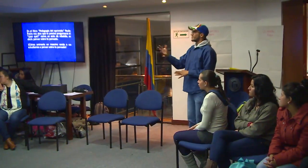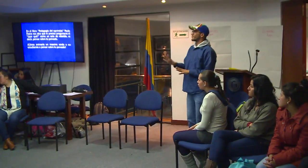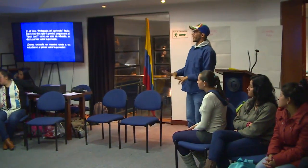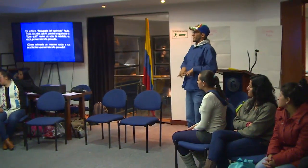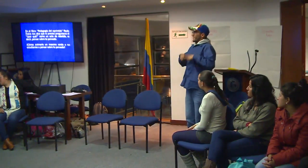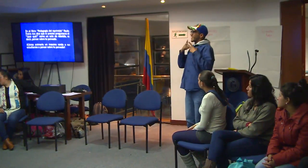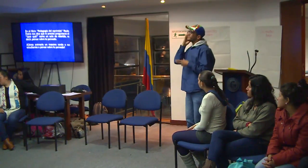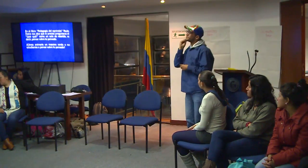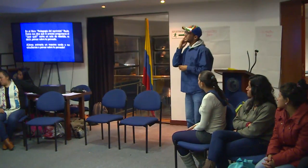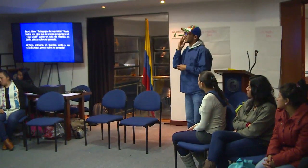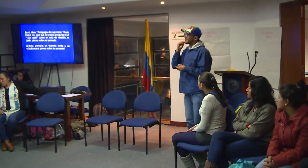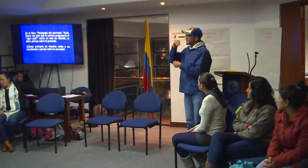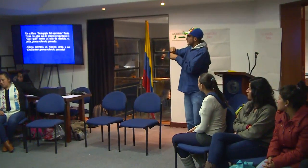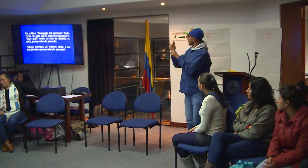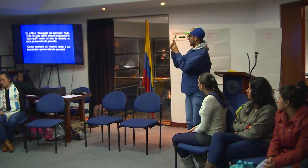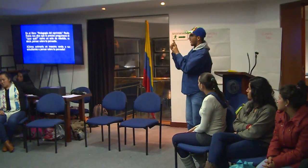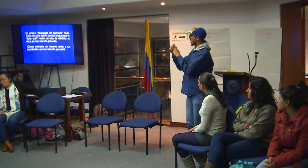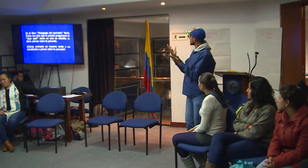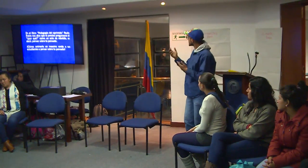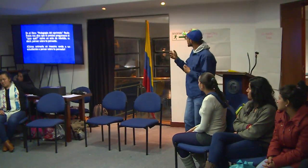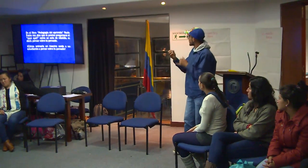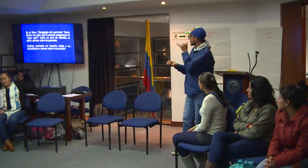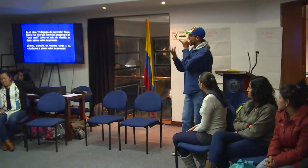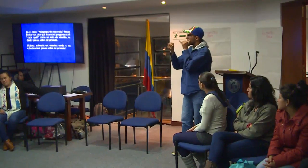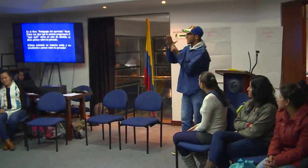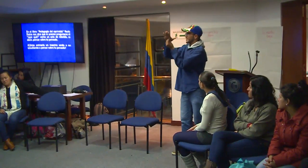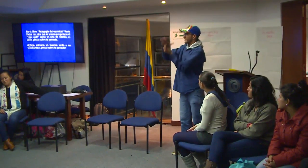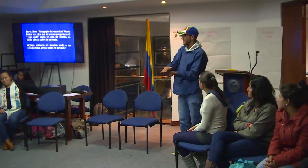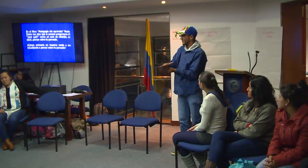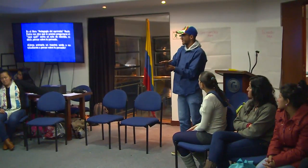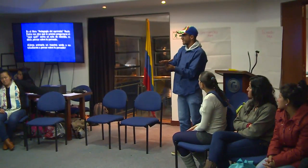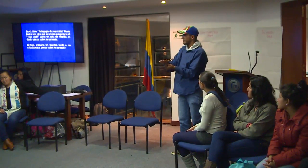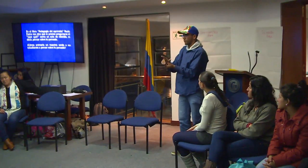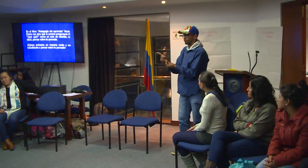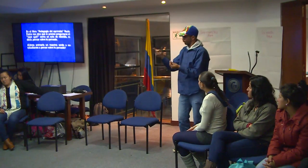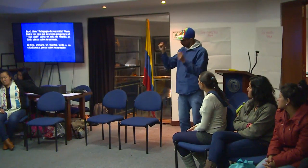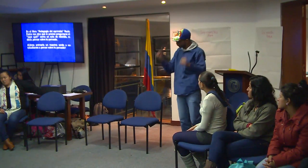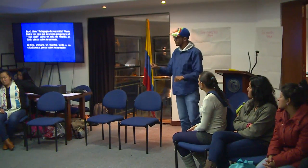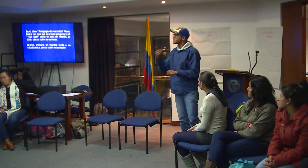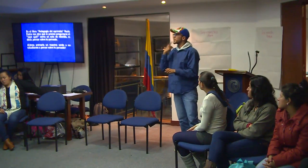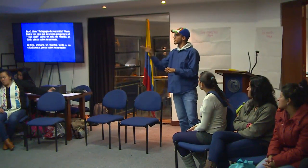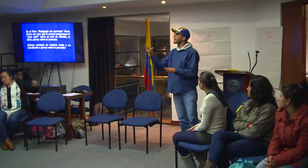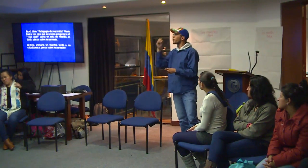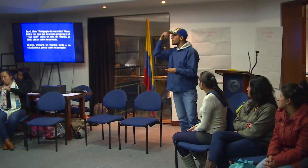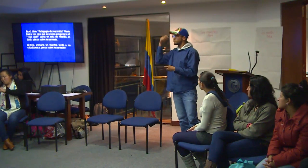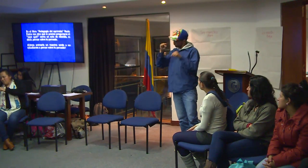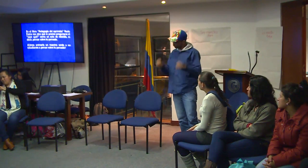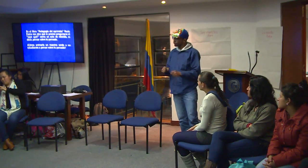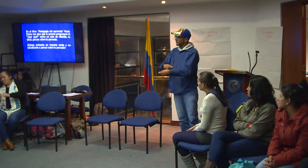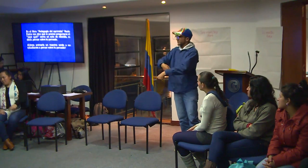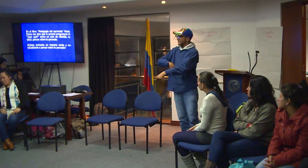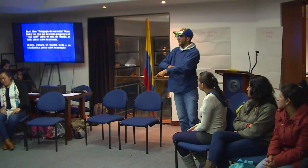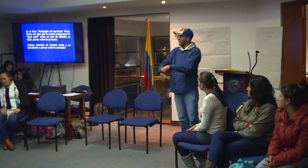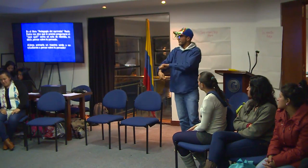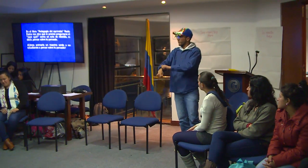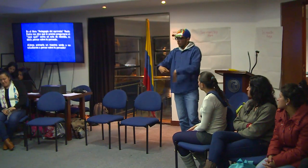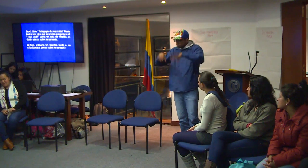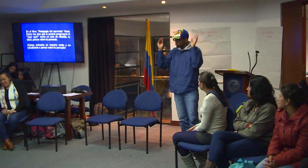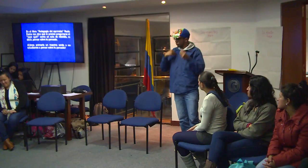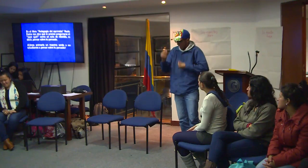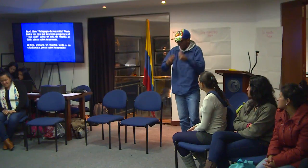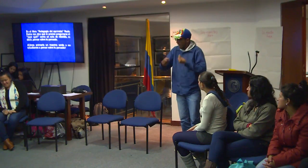lo pude comprender. Comentaron su experiencia de vida y respecto a la pedagogía del oprimido, es como decía el profesor